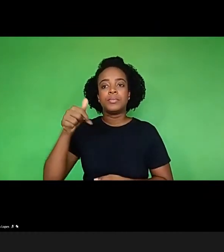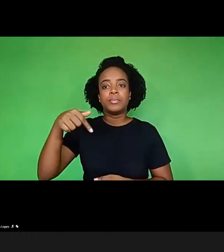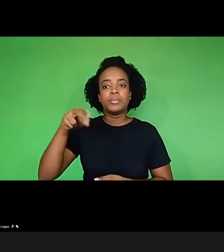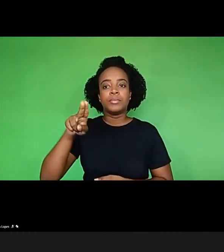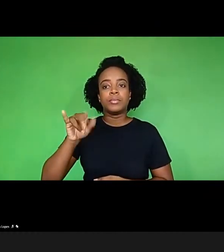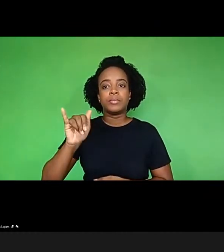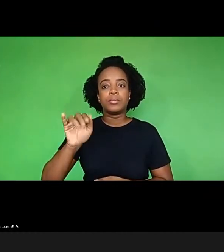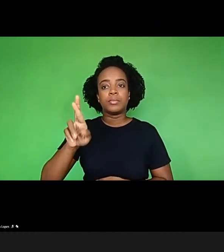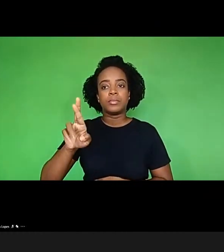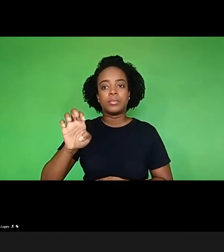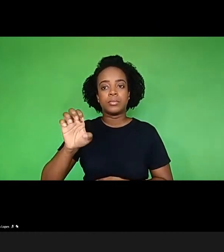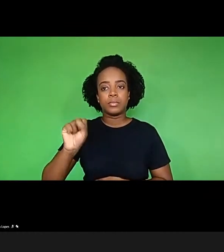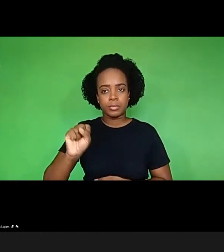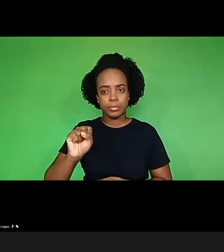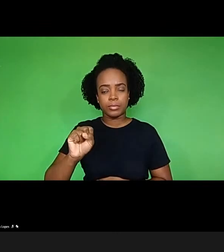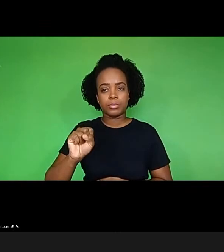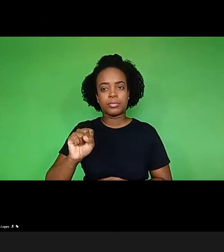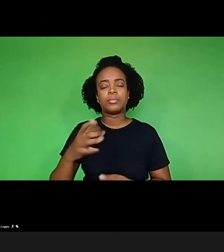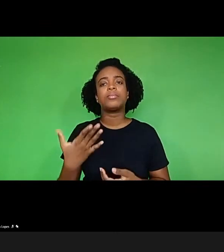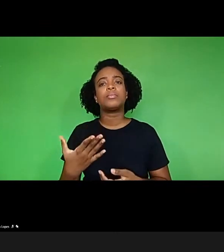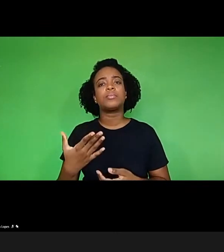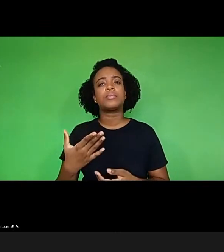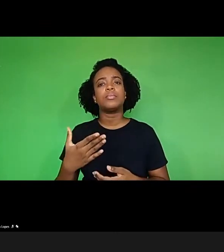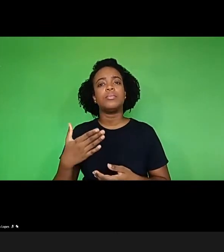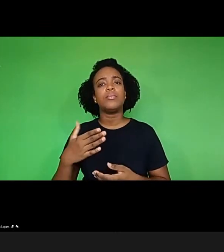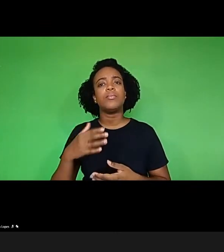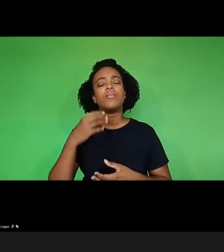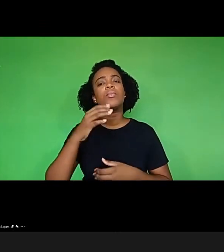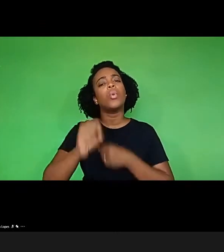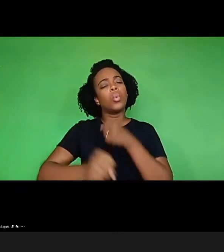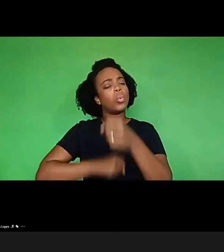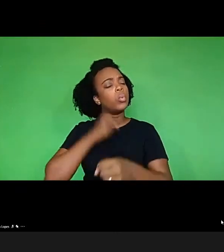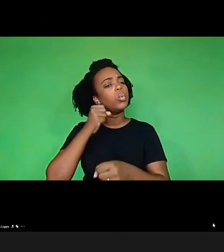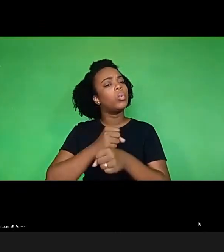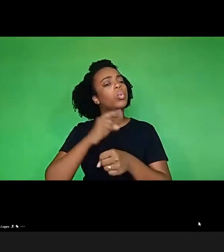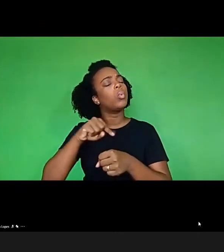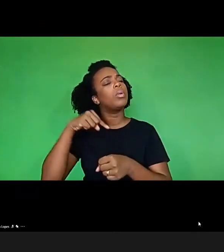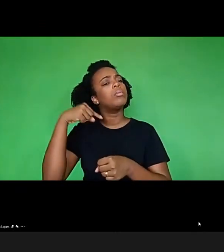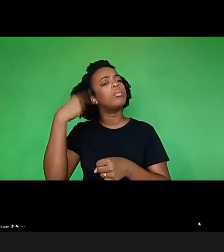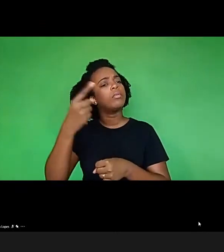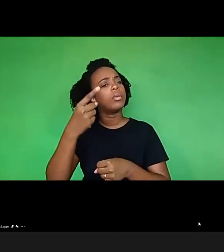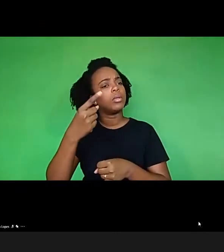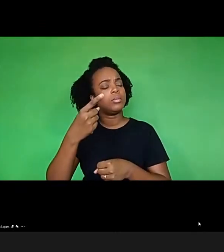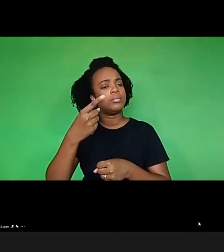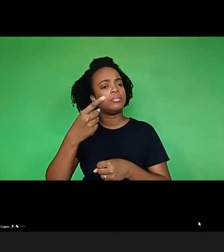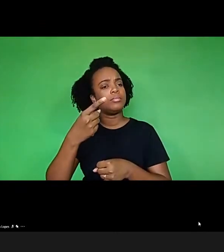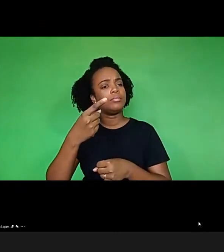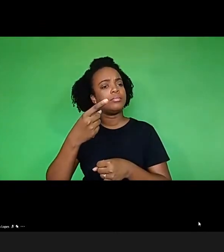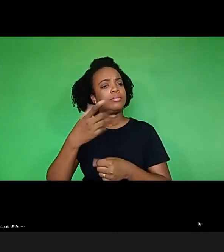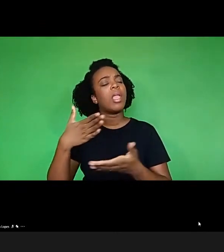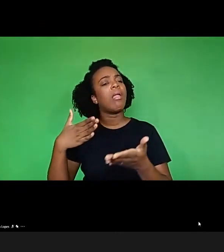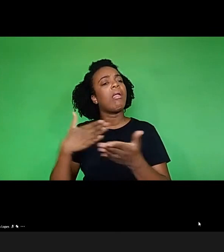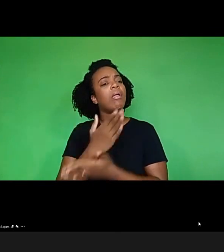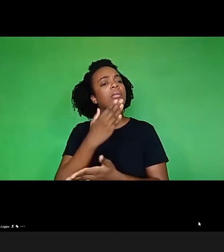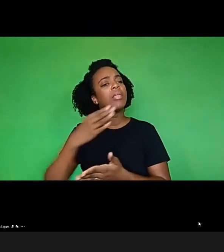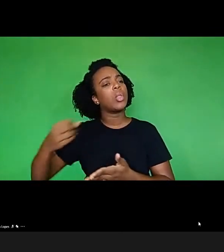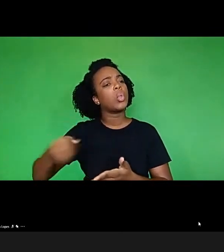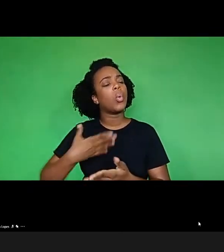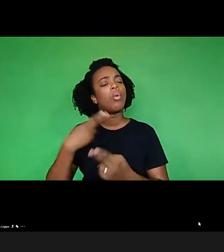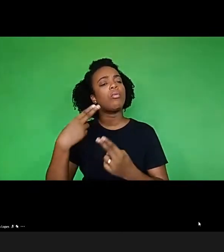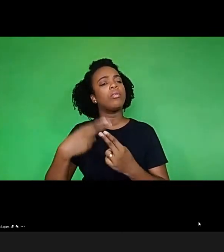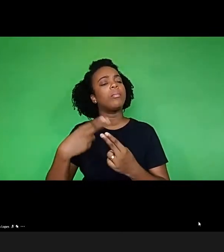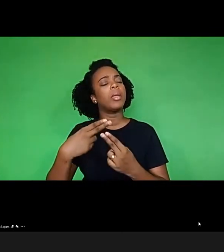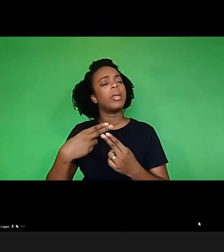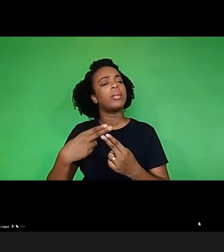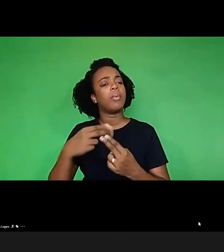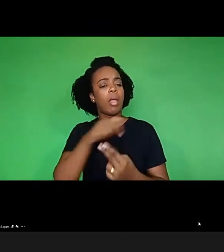ingresso de novos estudantes do ano que vem será feito em que momento? Após o término do semestre? Aquiles, ainda não sabemos.